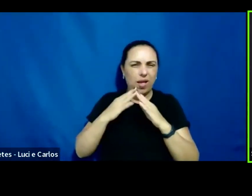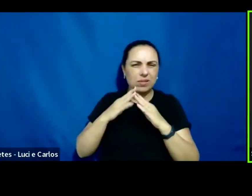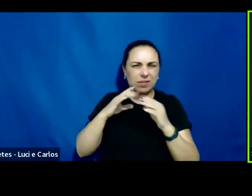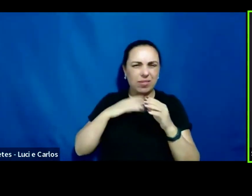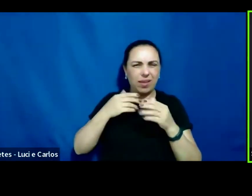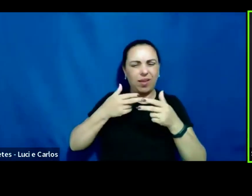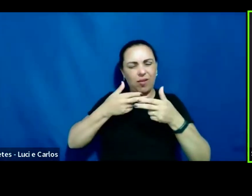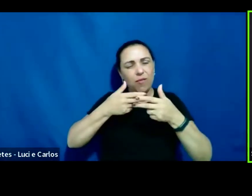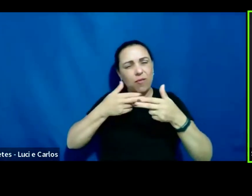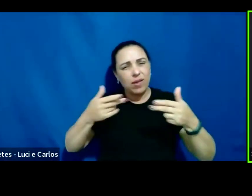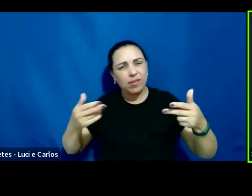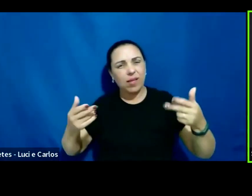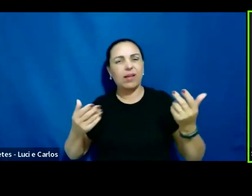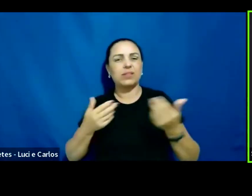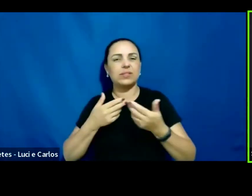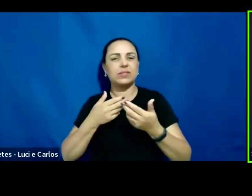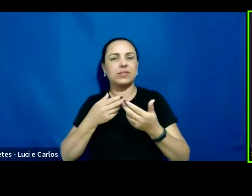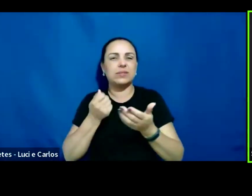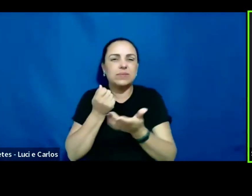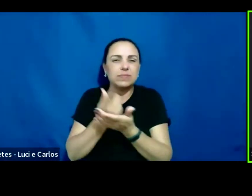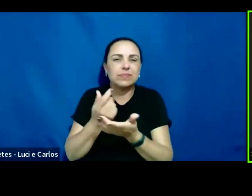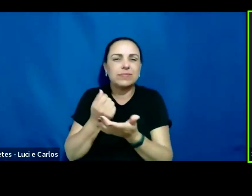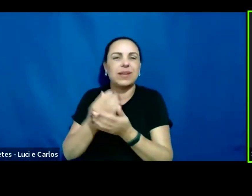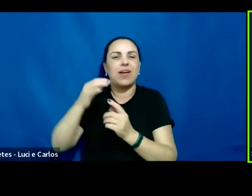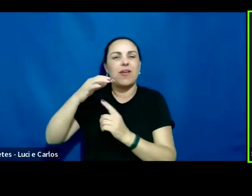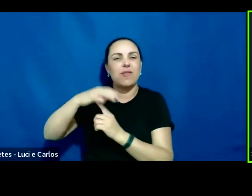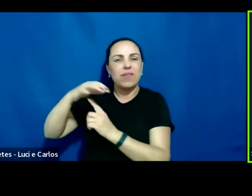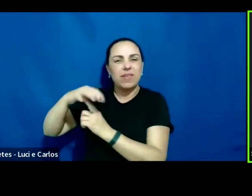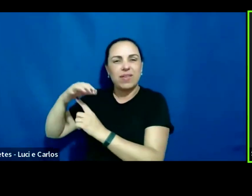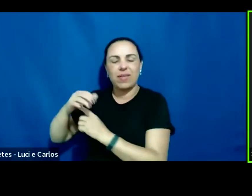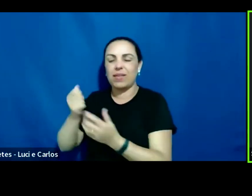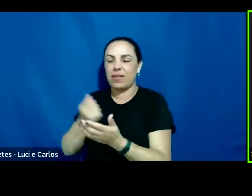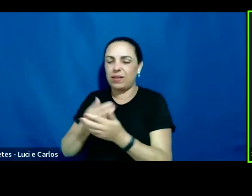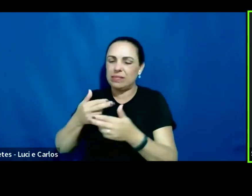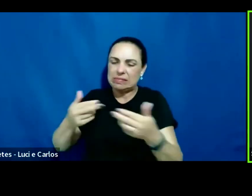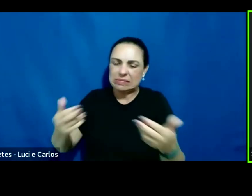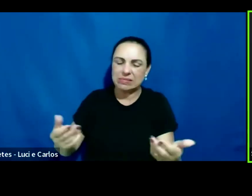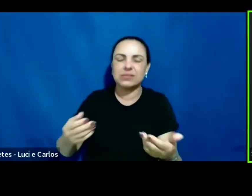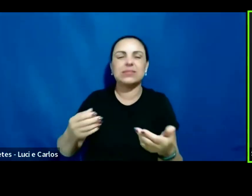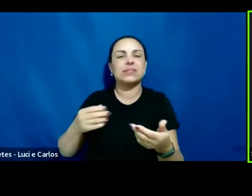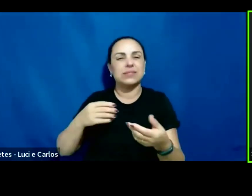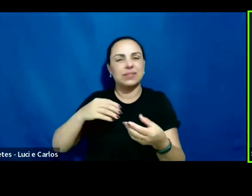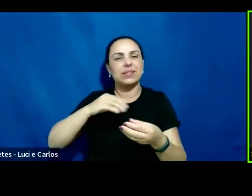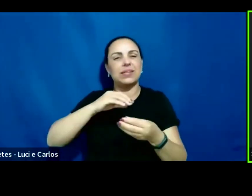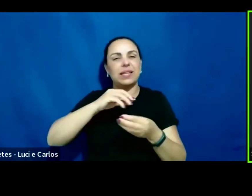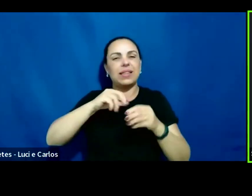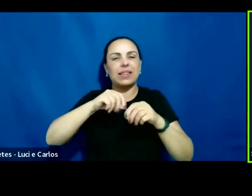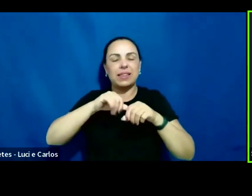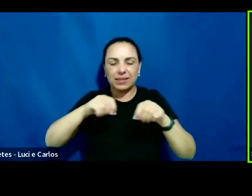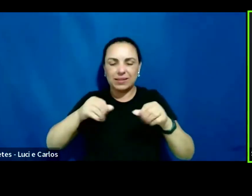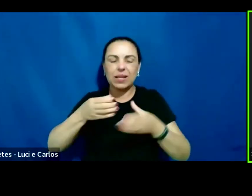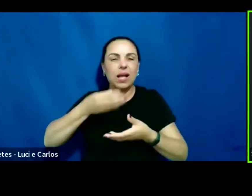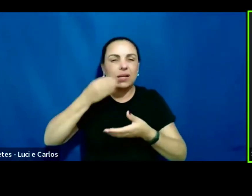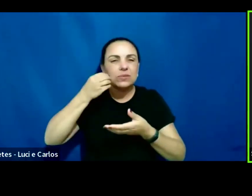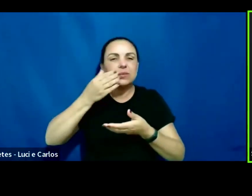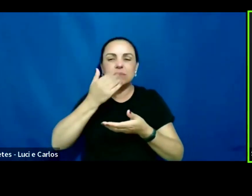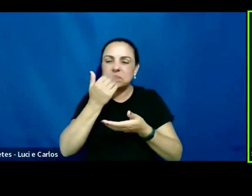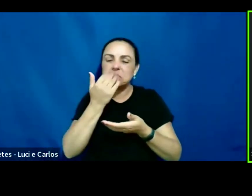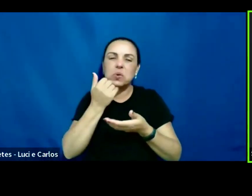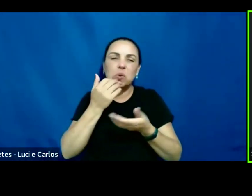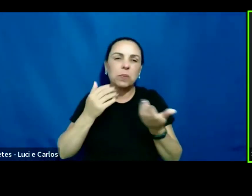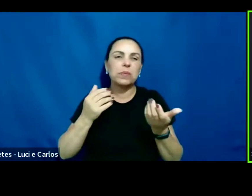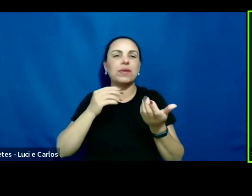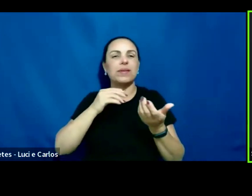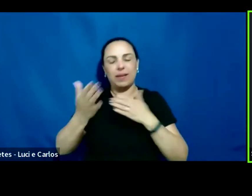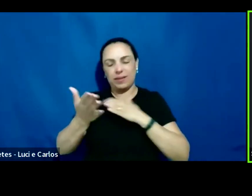pessoas estão, ou elas não querem fazer, ou elas não conseguem nem pesquisar na internet. Não, mas não acredite em